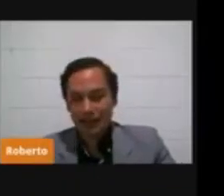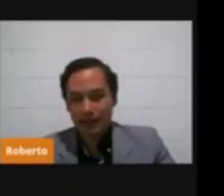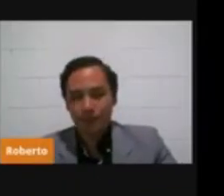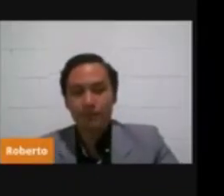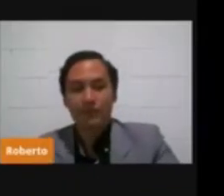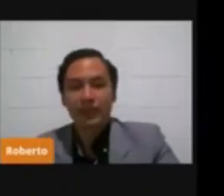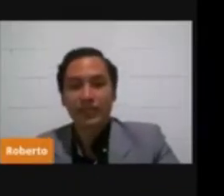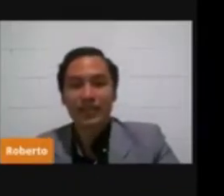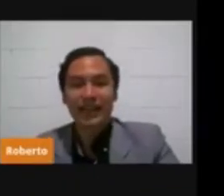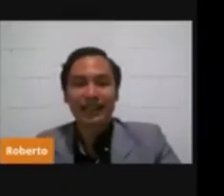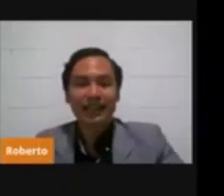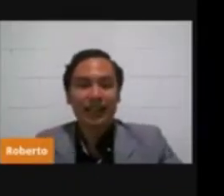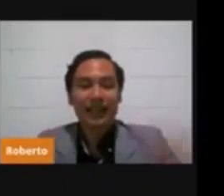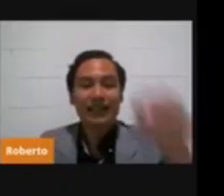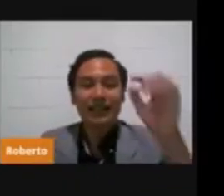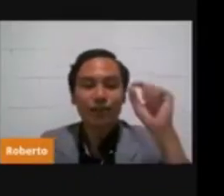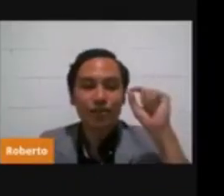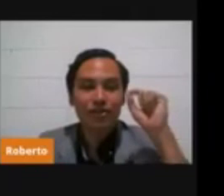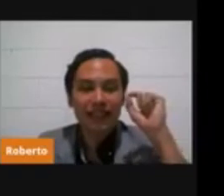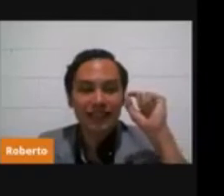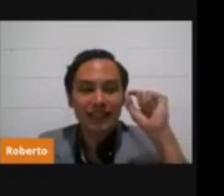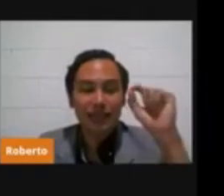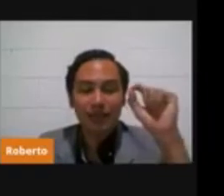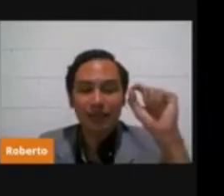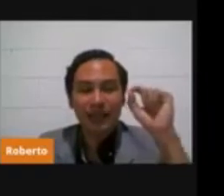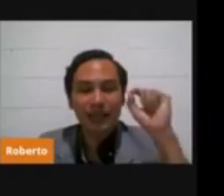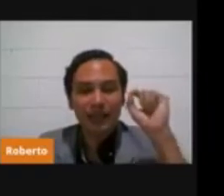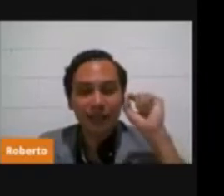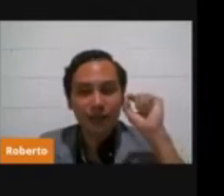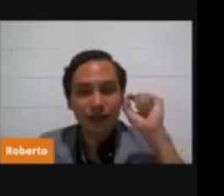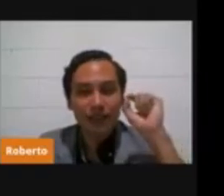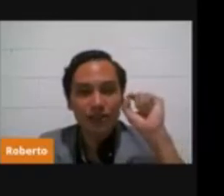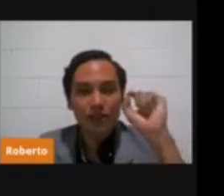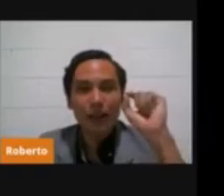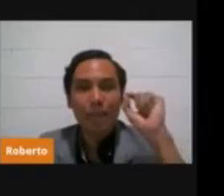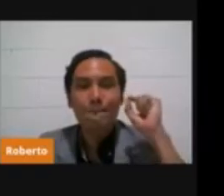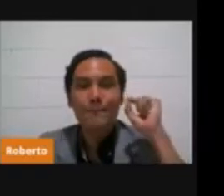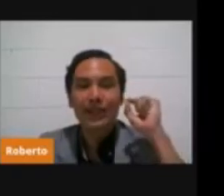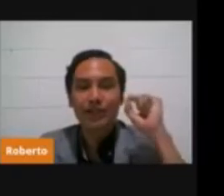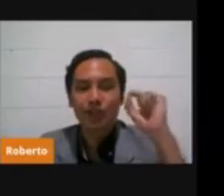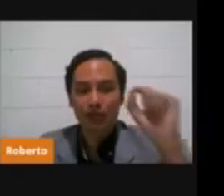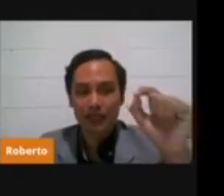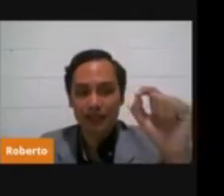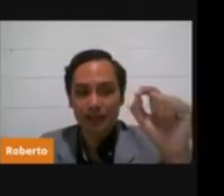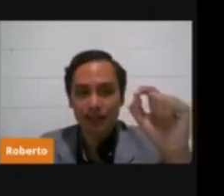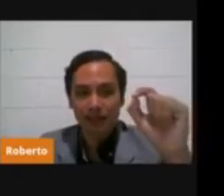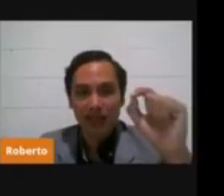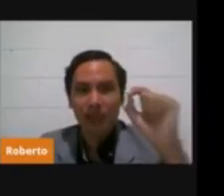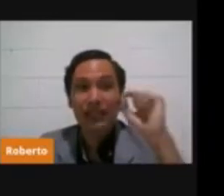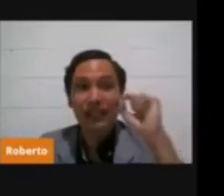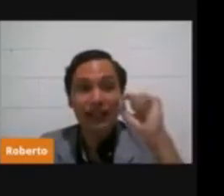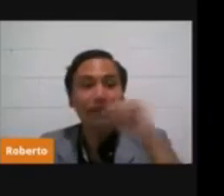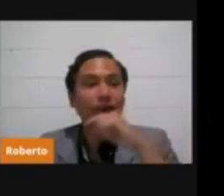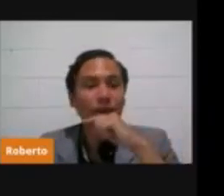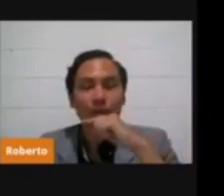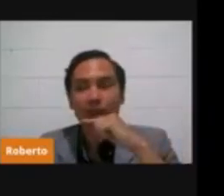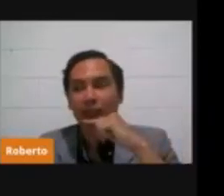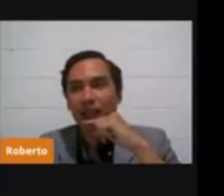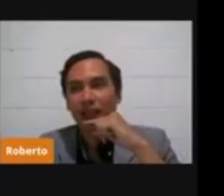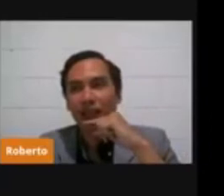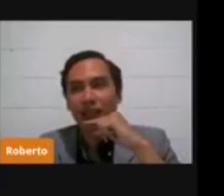discapacidad. Entonces, aquí hay que reconocer siempre y antes que todo que son personas. Entonces, el